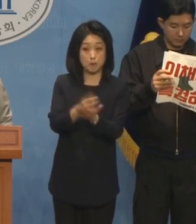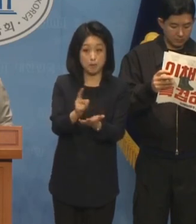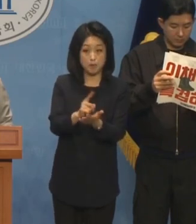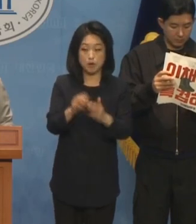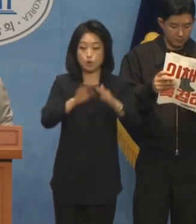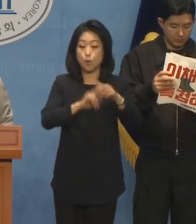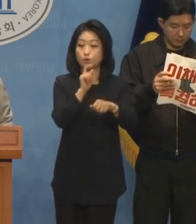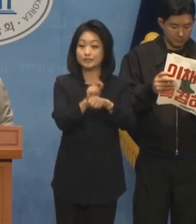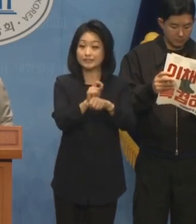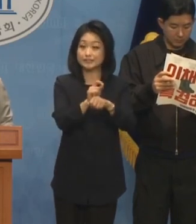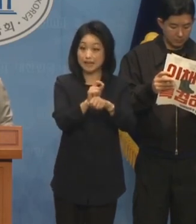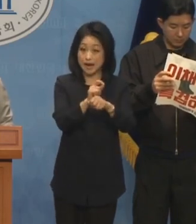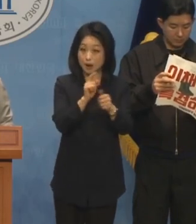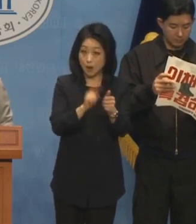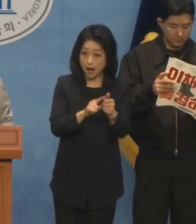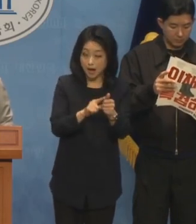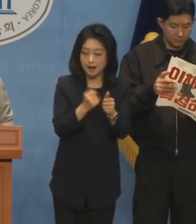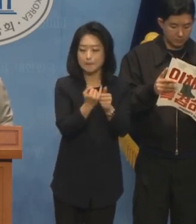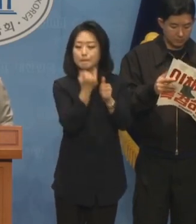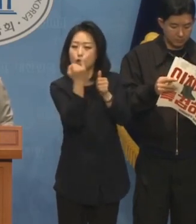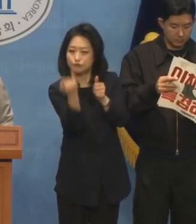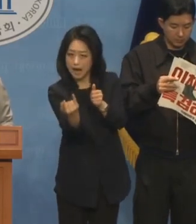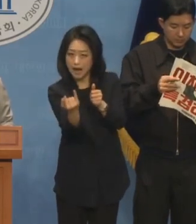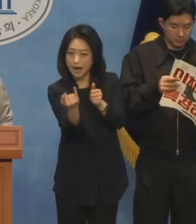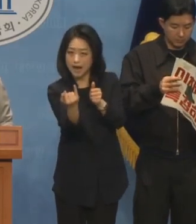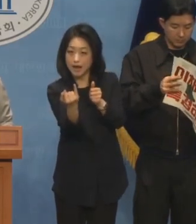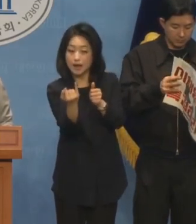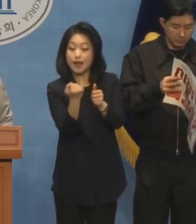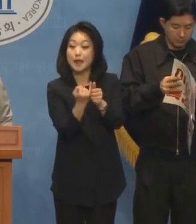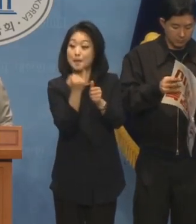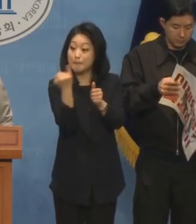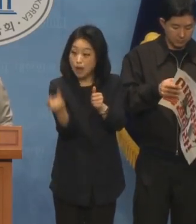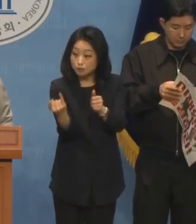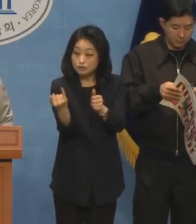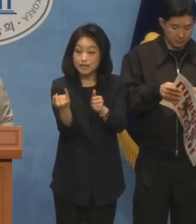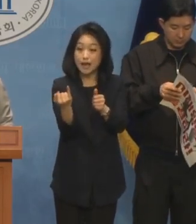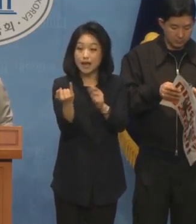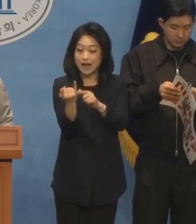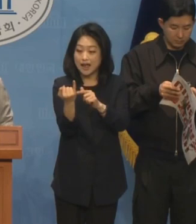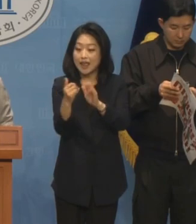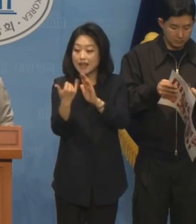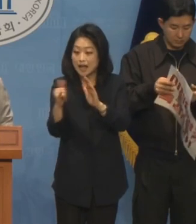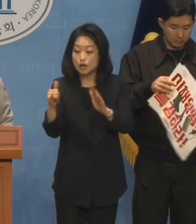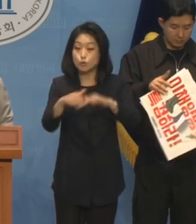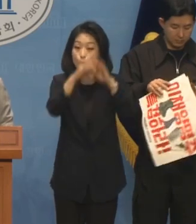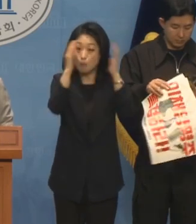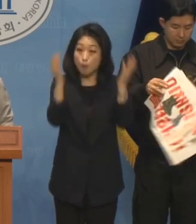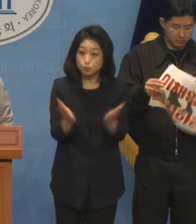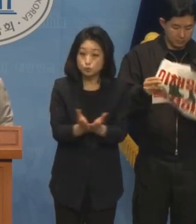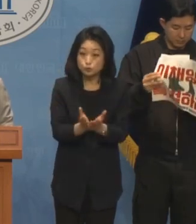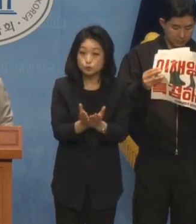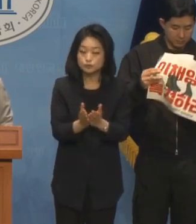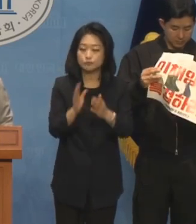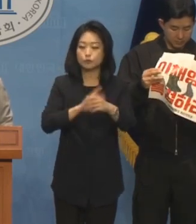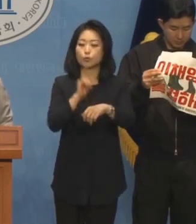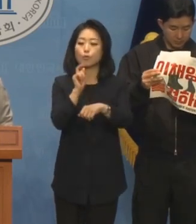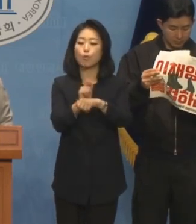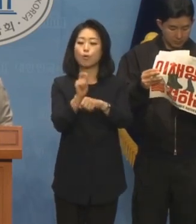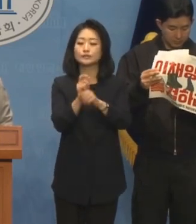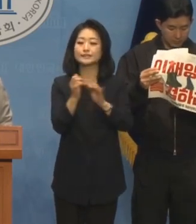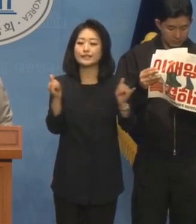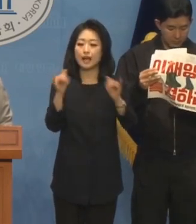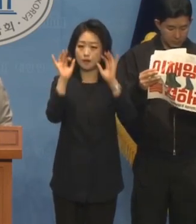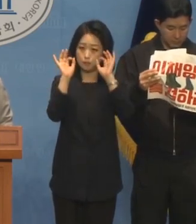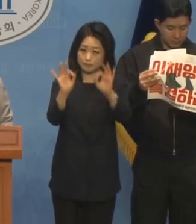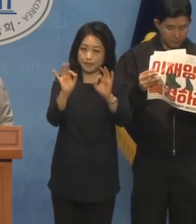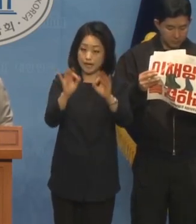공직자와 배우자로 그 배우자와 배우자 가족까지 저희는 공직 대상으로 부정